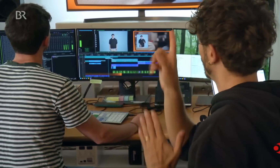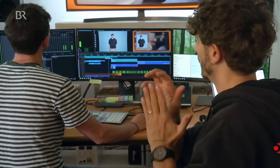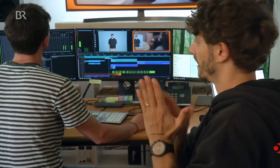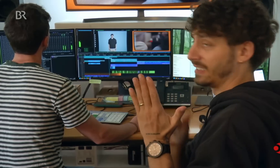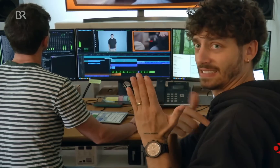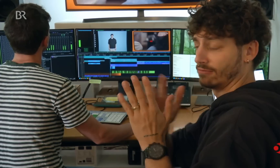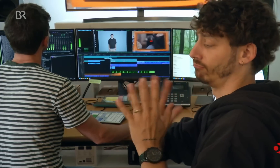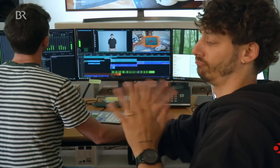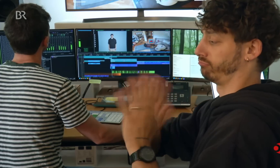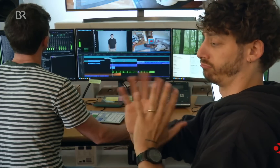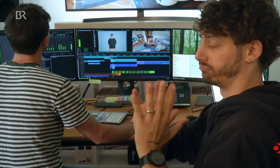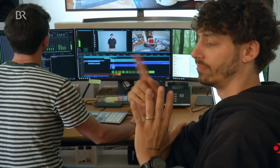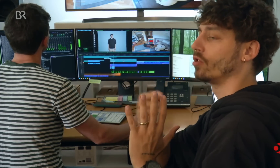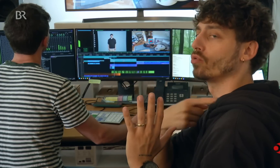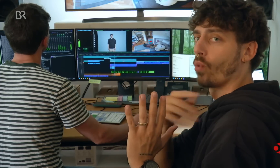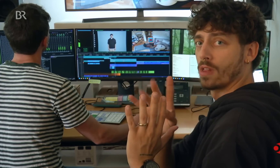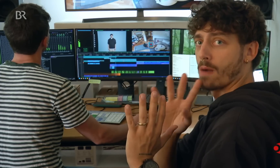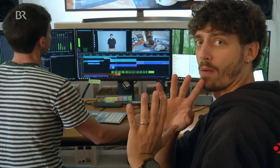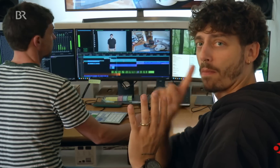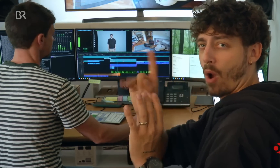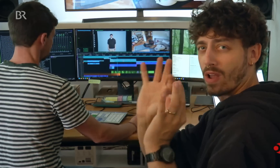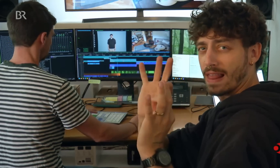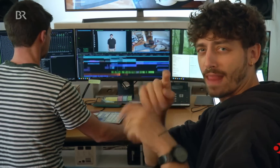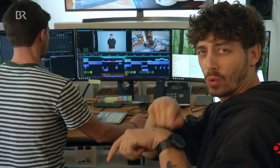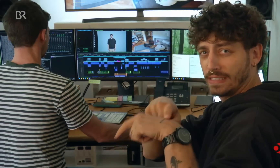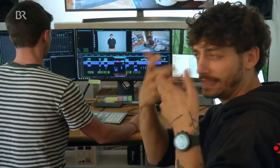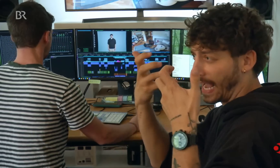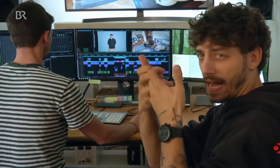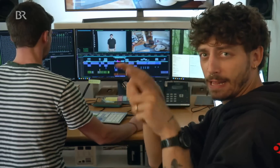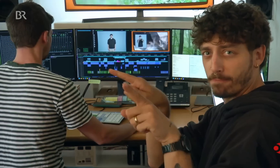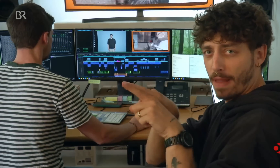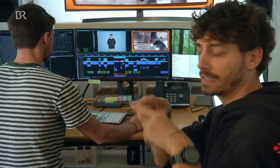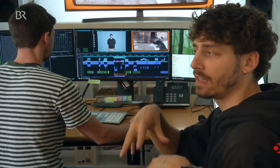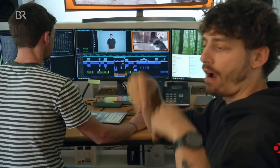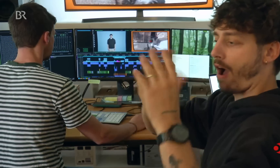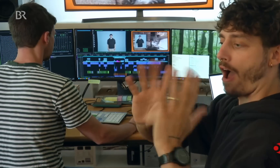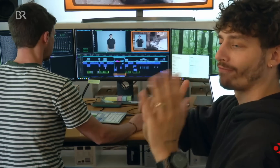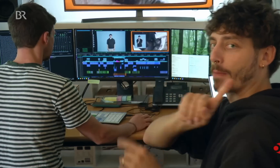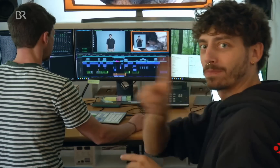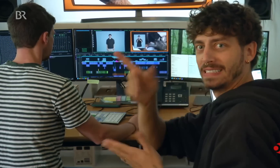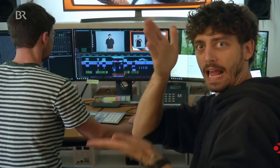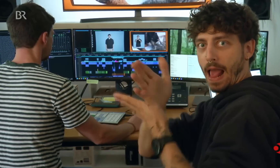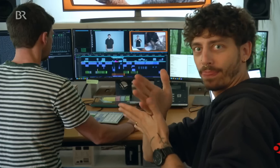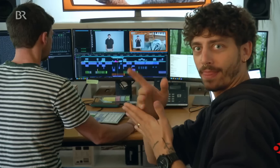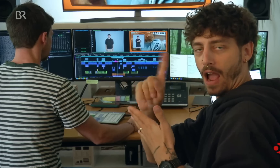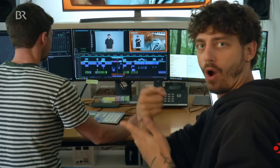und der Ton des Sprechers exakt zueinander passen. Damit das Gesprochene da anfängt, wo die Gebärden anfangen und auch gleichzeitig zu Ende